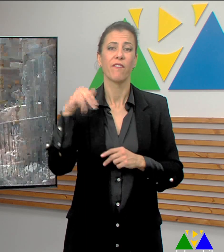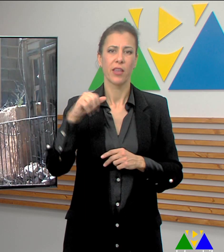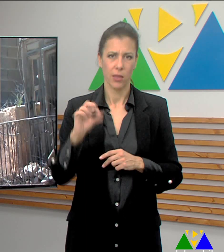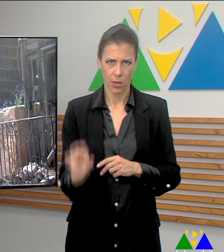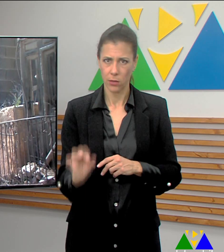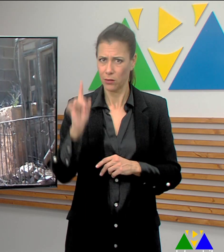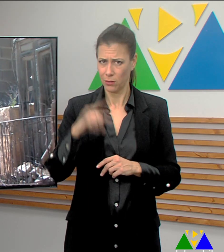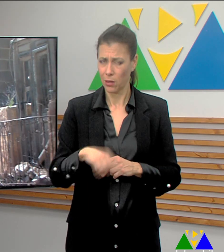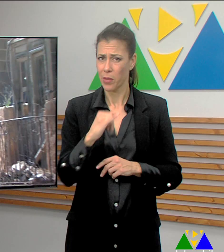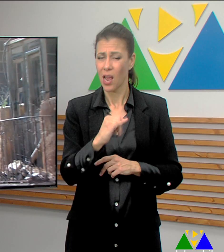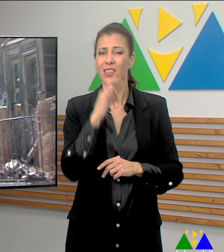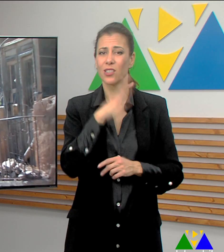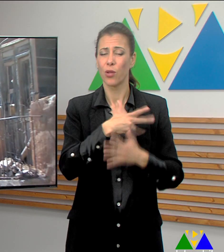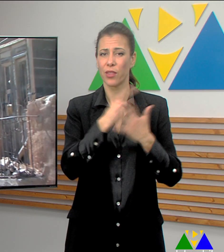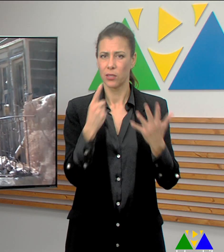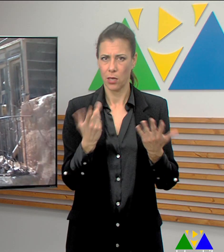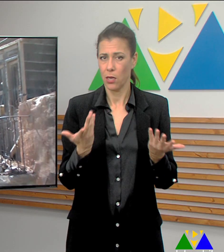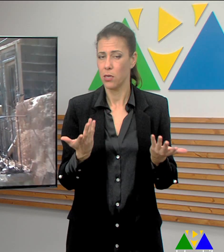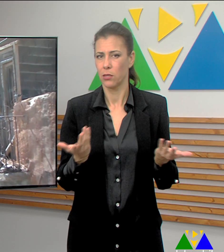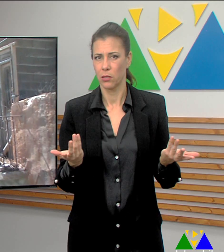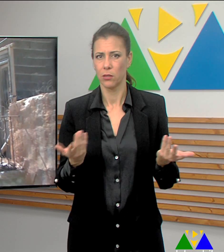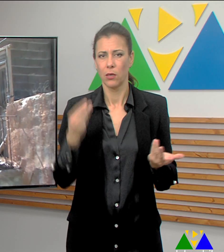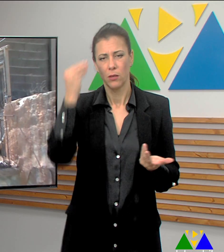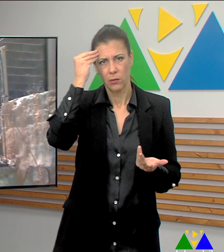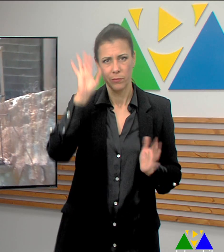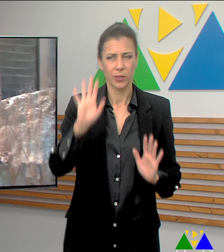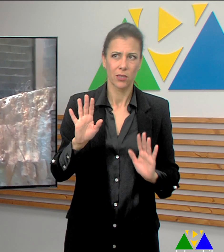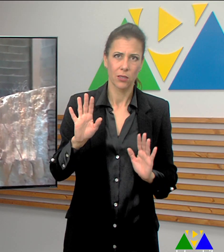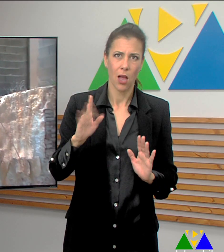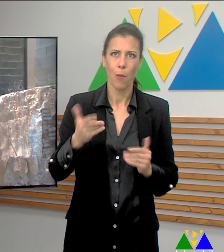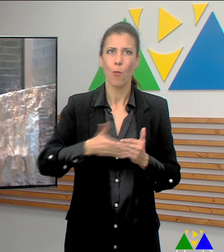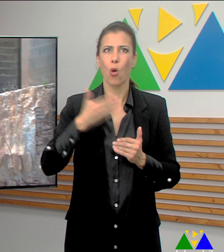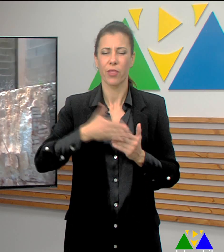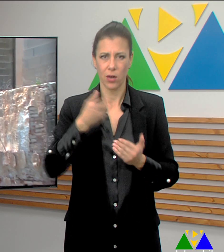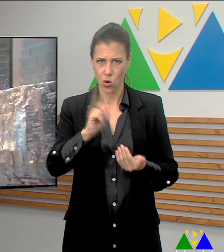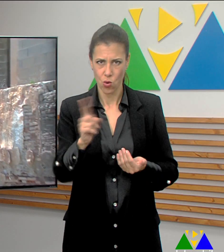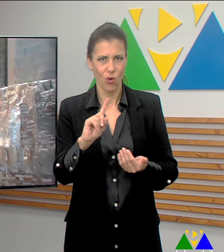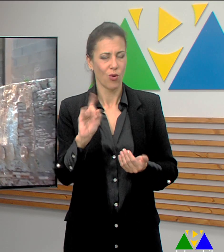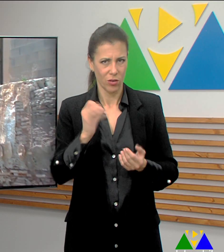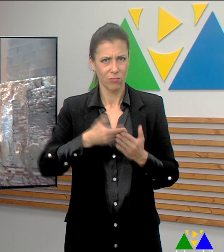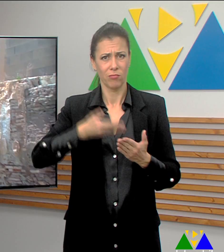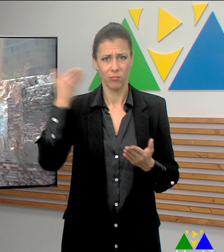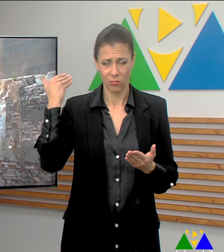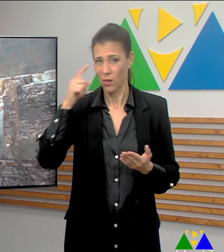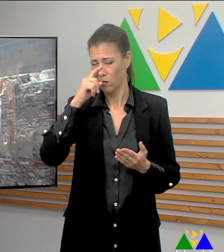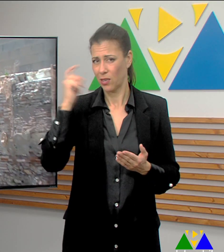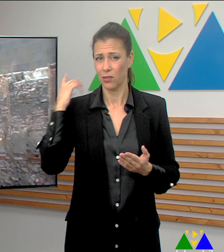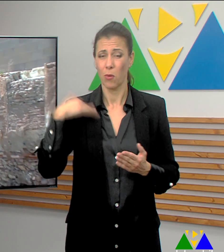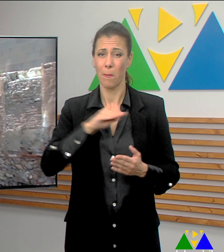existía en el siglo XVI, es decir, que tampoco es una cosa moderna, sino bastante antigua,